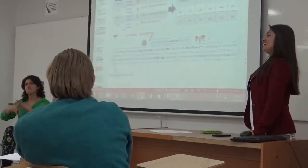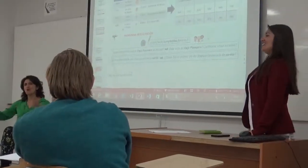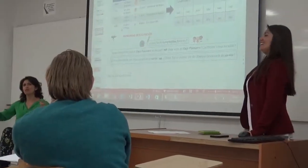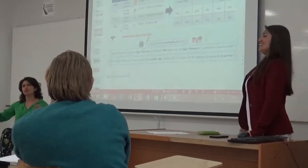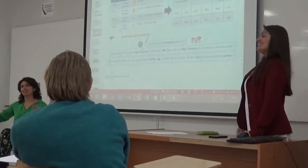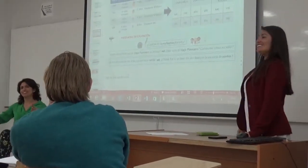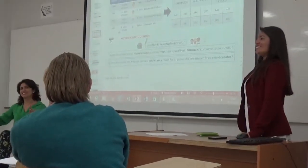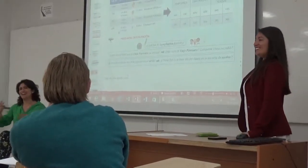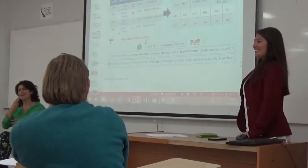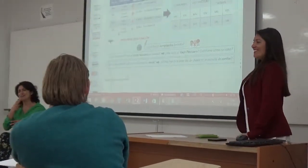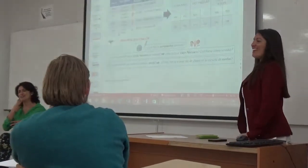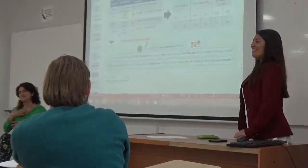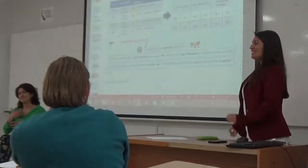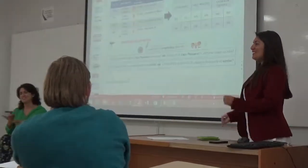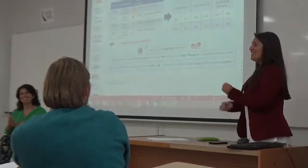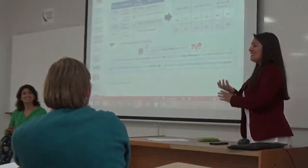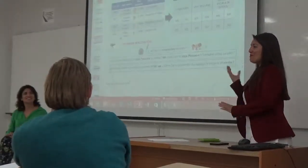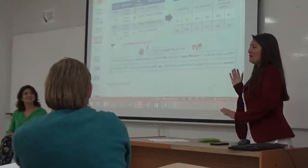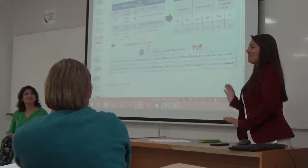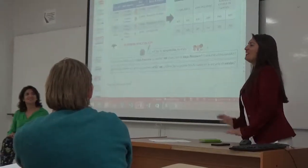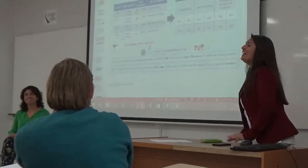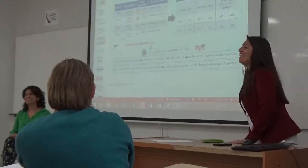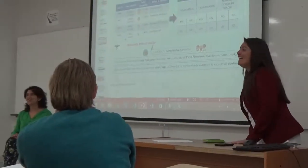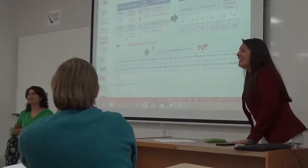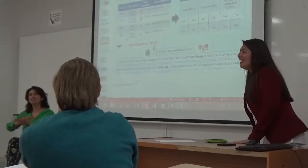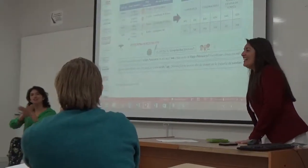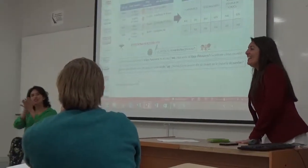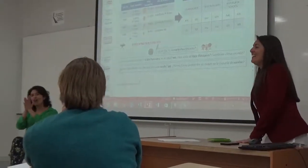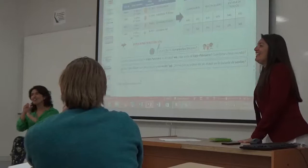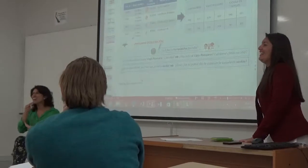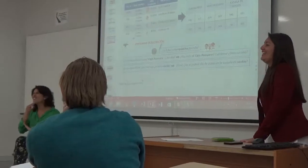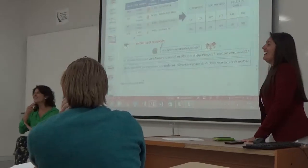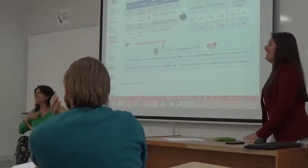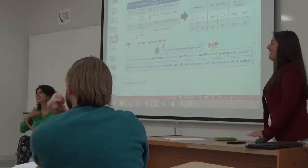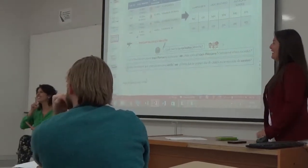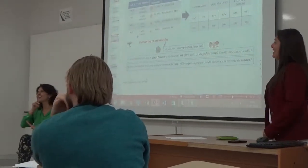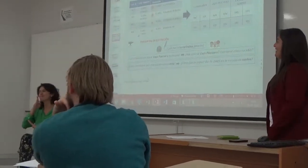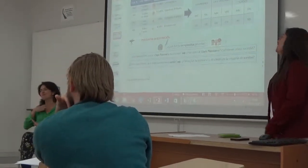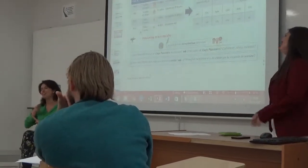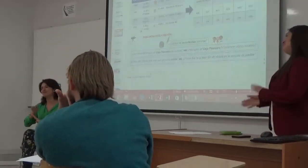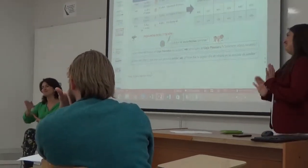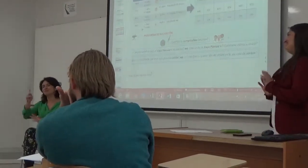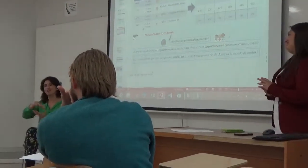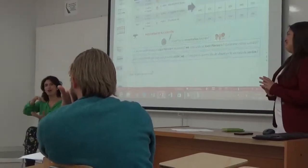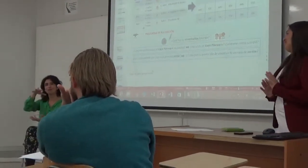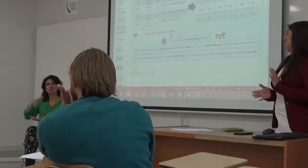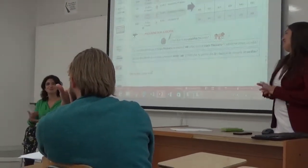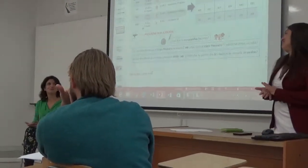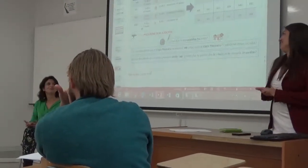vida. Cada vez surge un tema. Toda la vida.